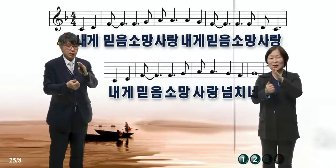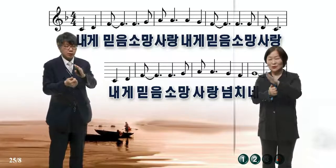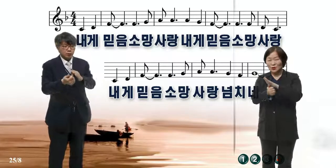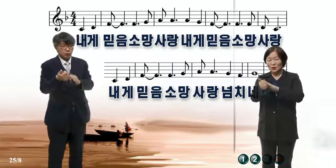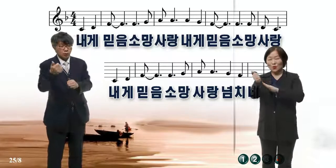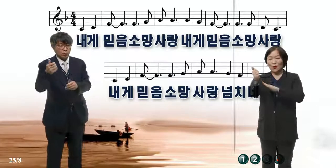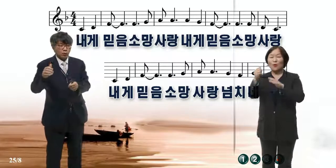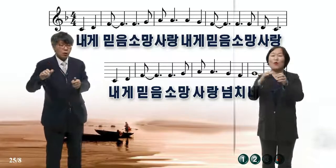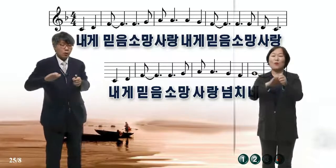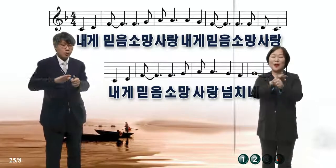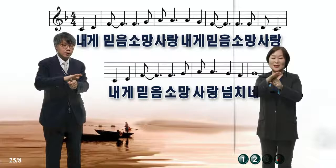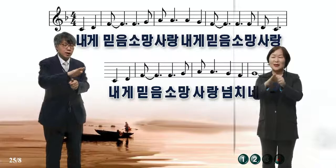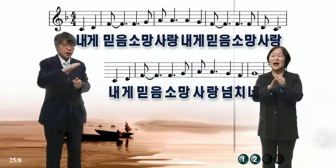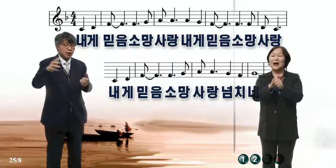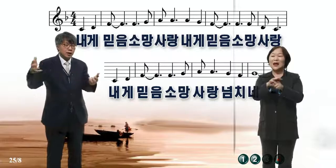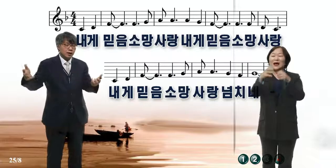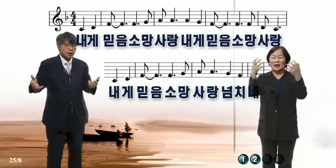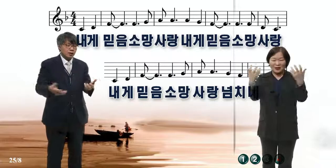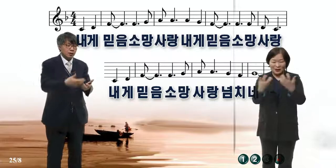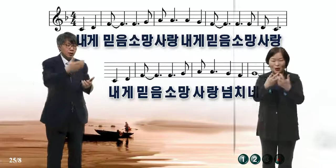믿음 소망 사랑